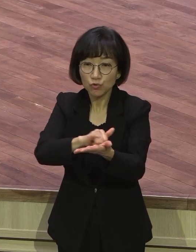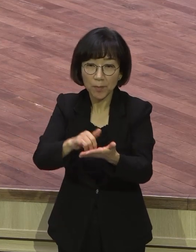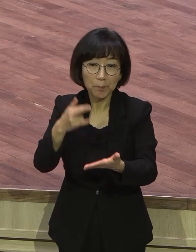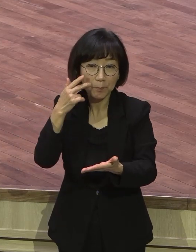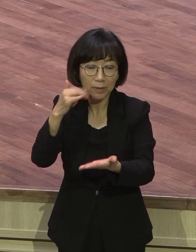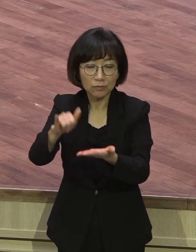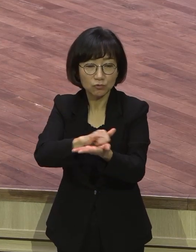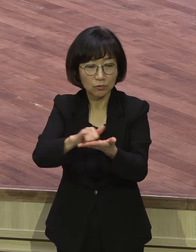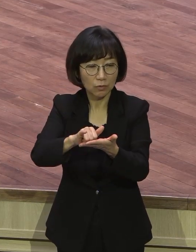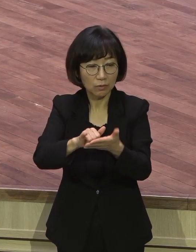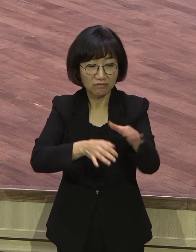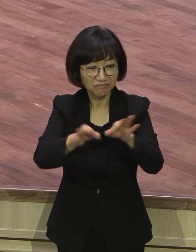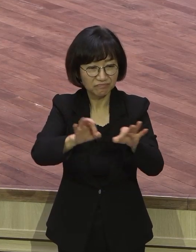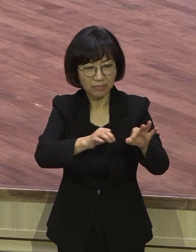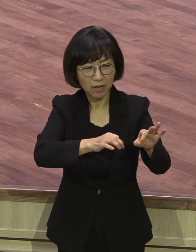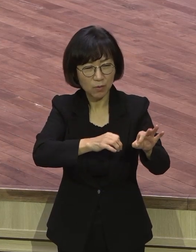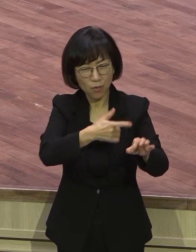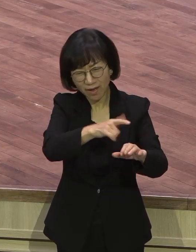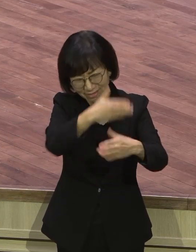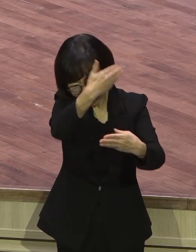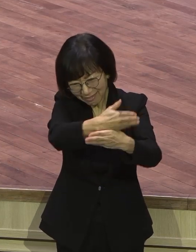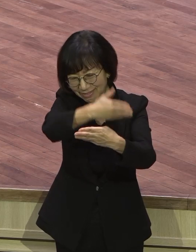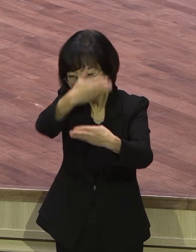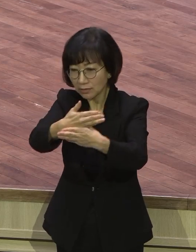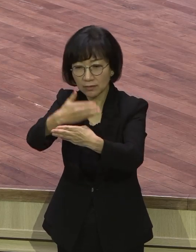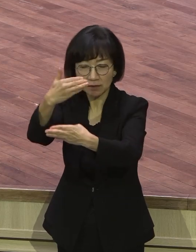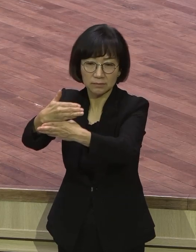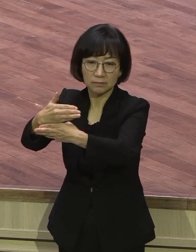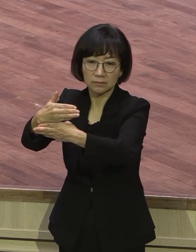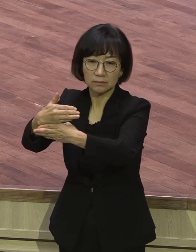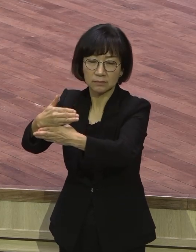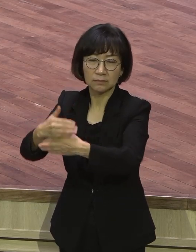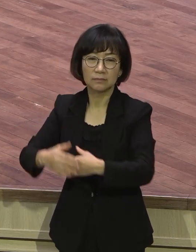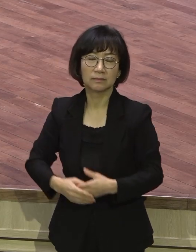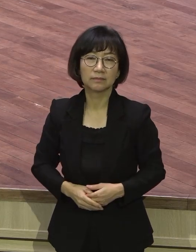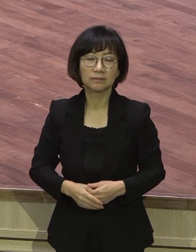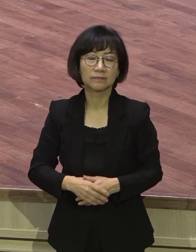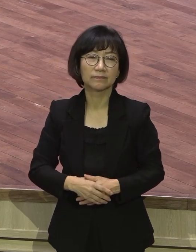보통 보통 문제 문제 아닙니다. 아닙니다.